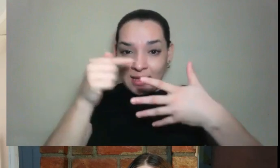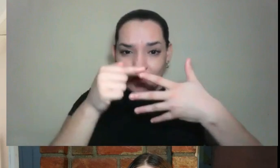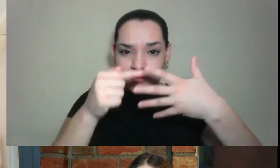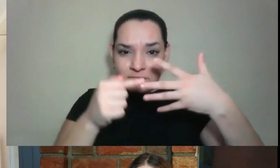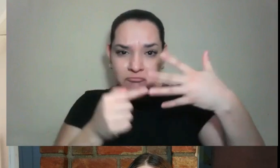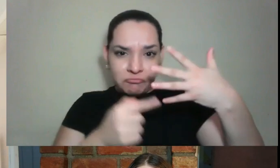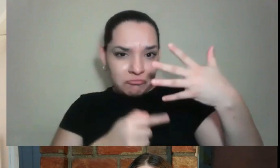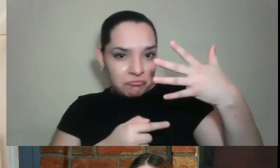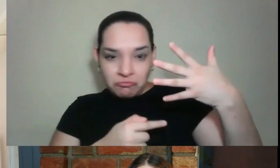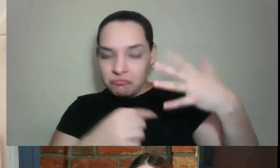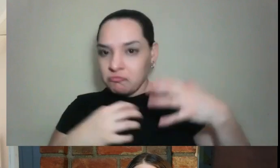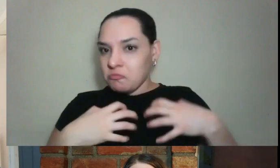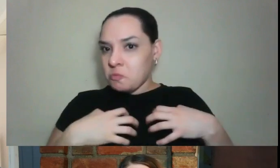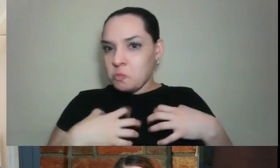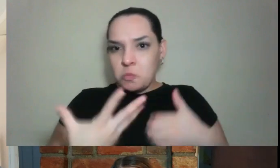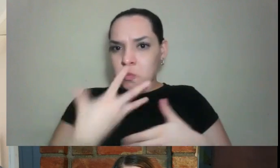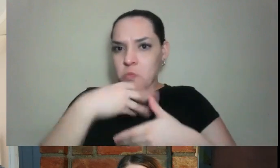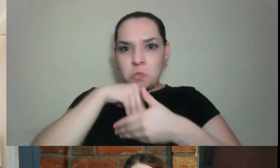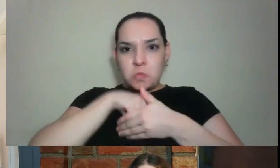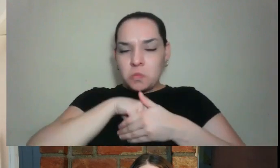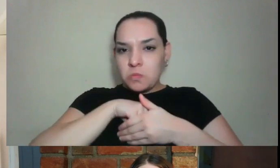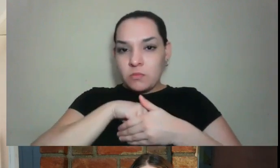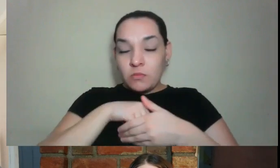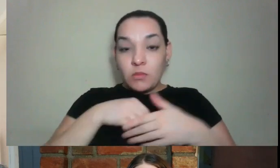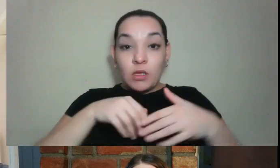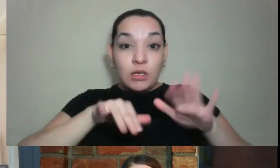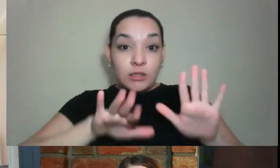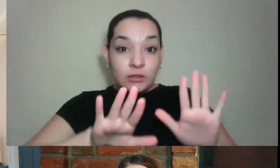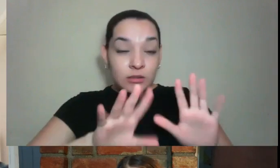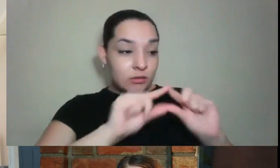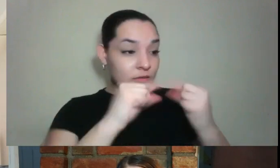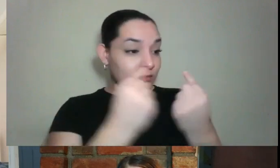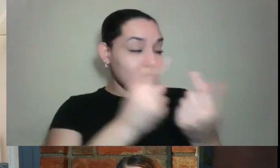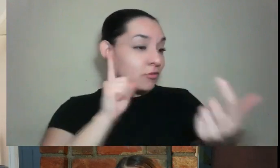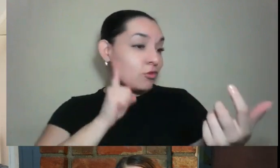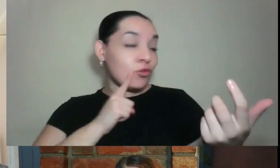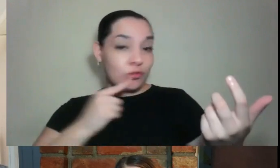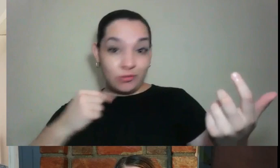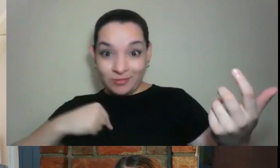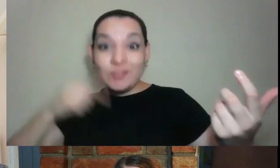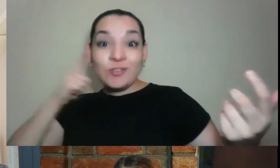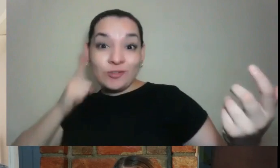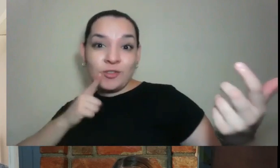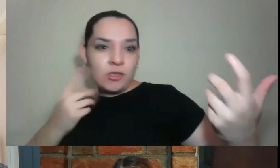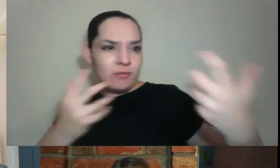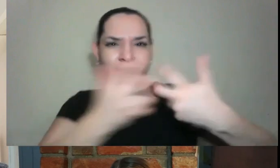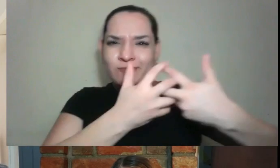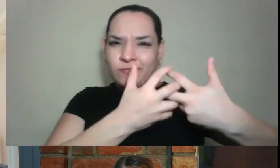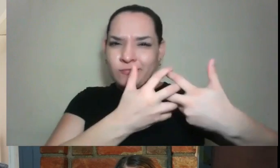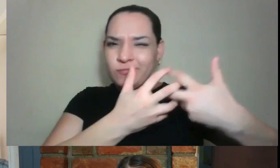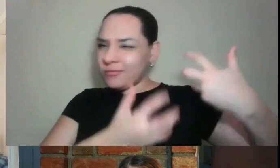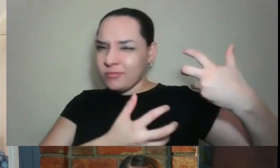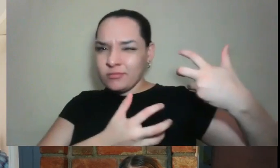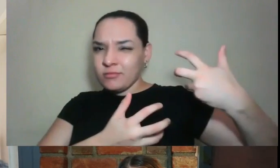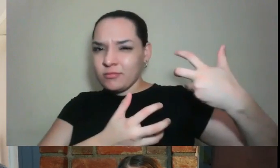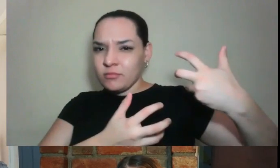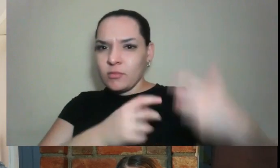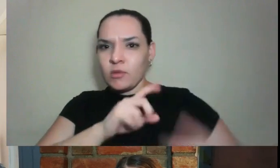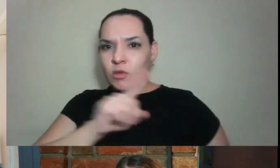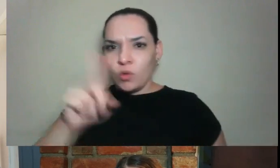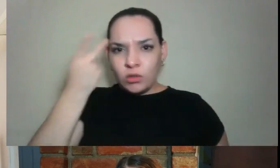Y no necesariamente por no sentirte identificado con cierto grupo, quiere decir que no